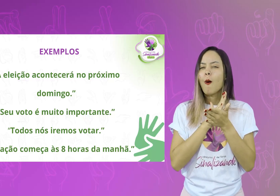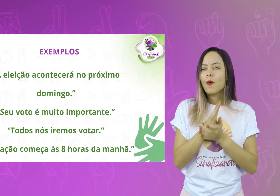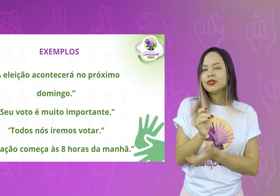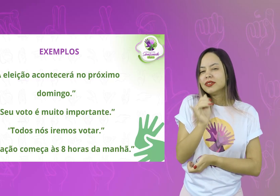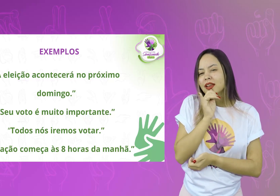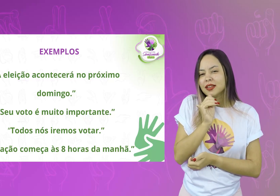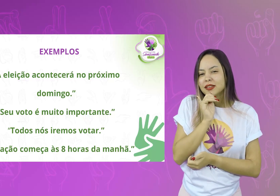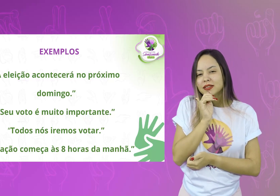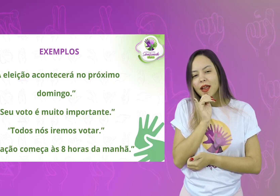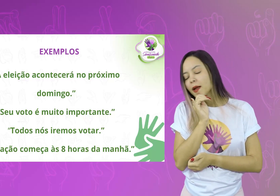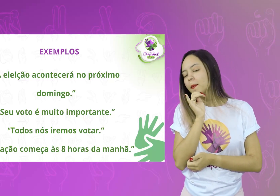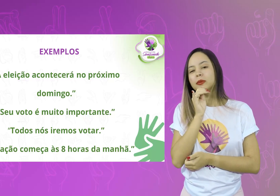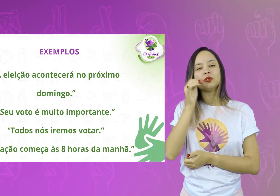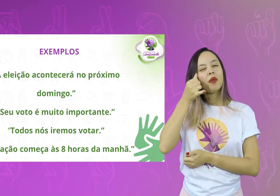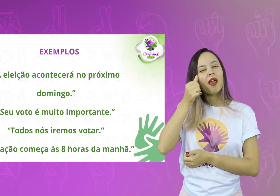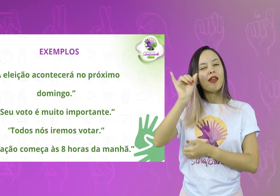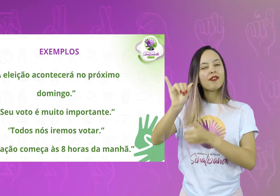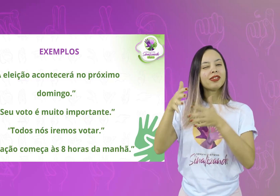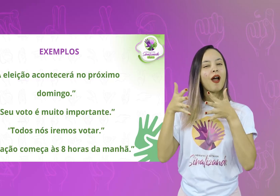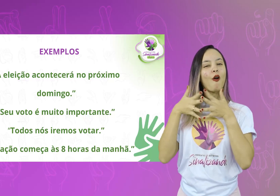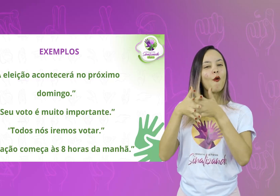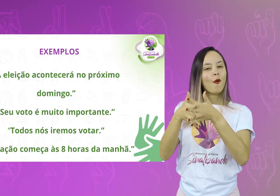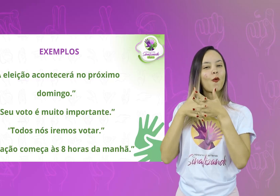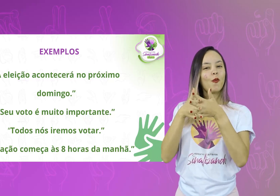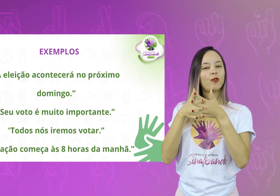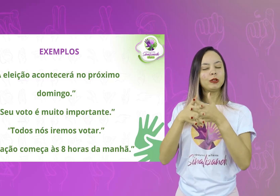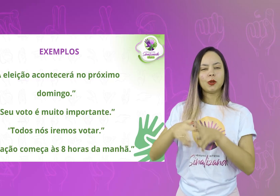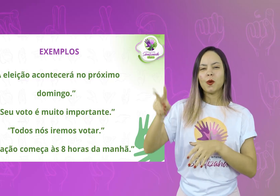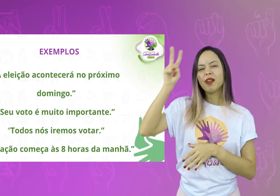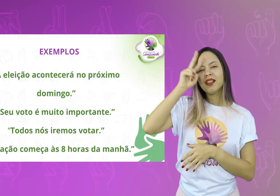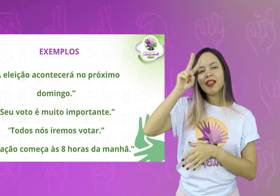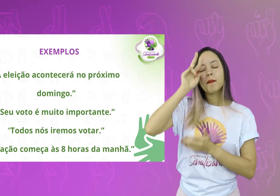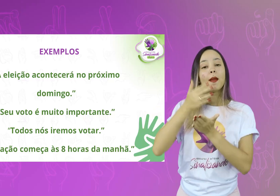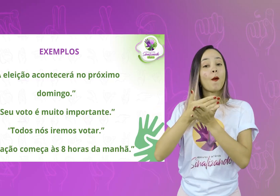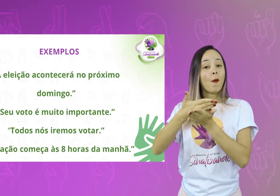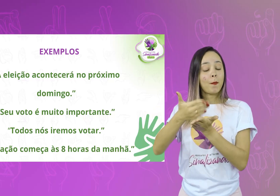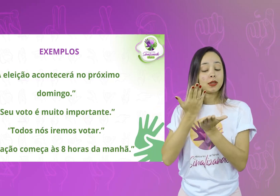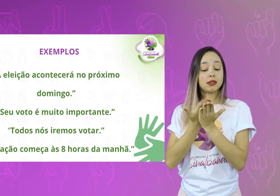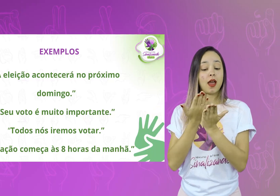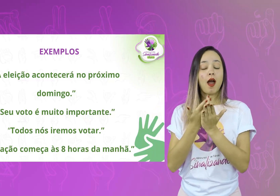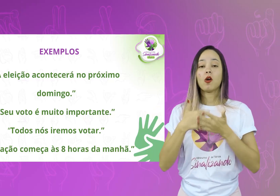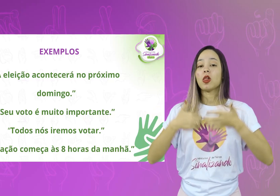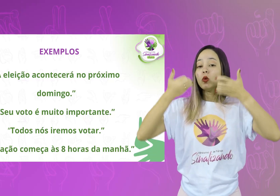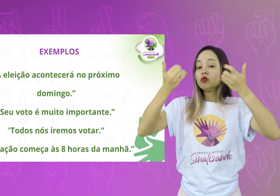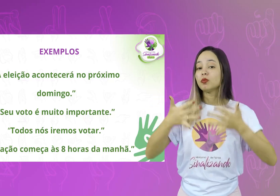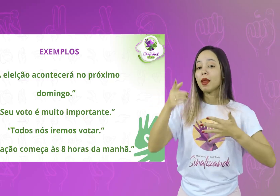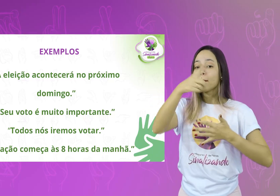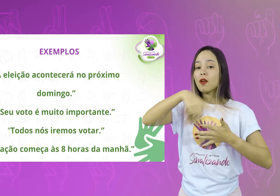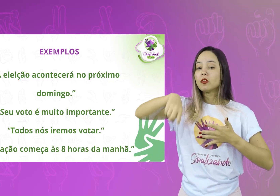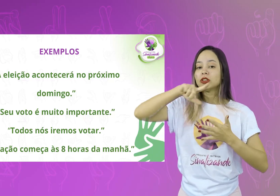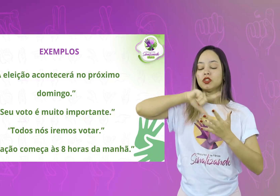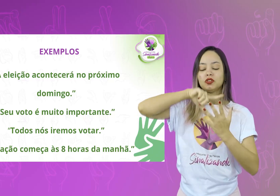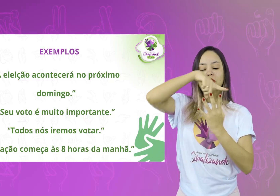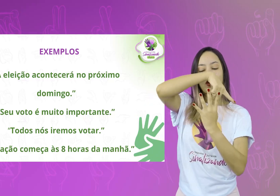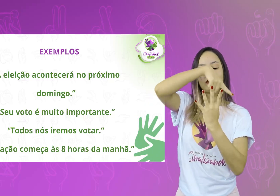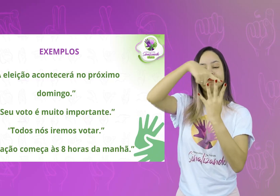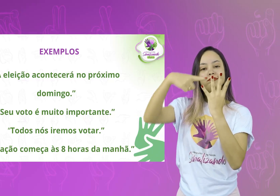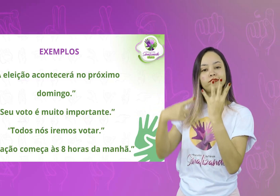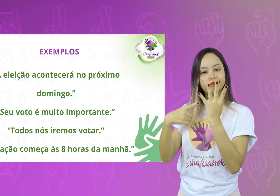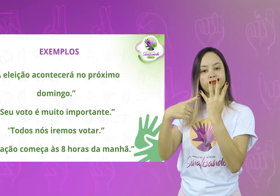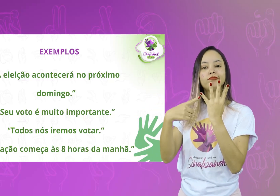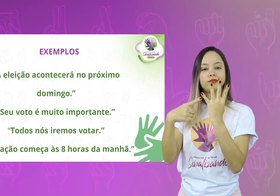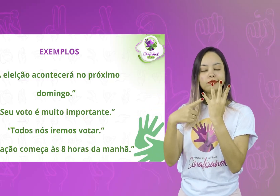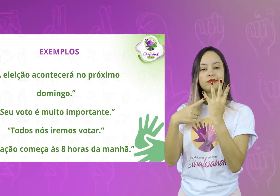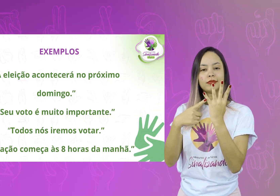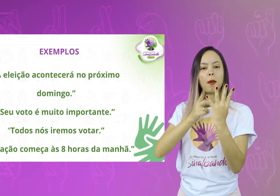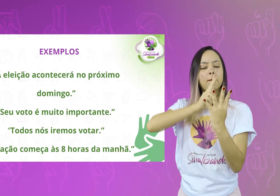Agora eu quero apresentar a vocês alguns exemplos, para que evite se confundir na hora da sinalização. No começo da aula eu expliquei a vocês